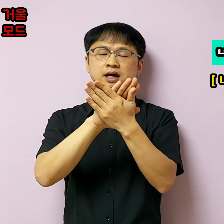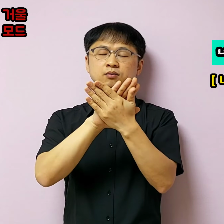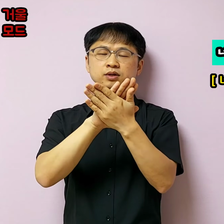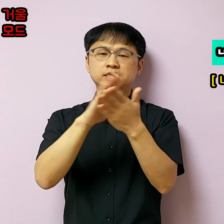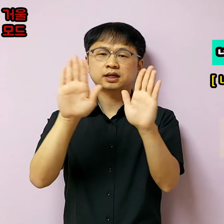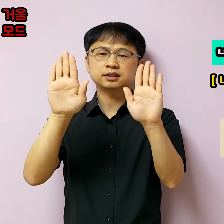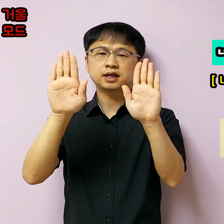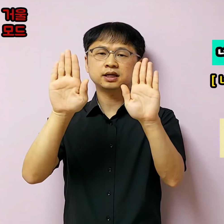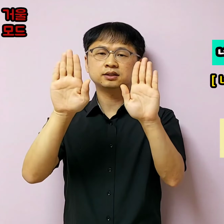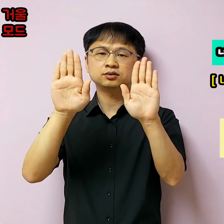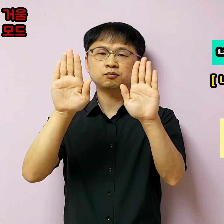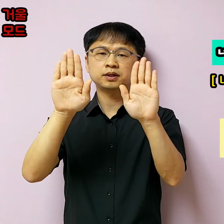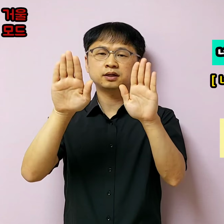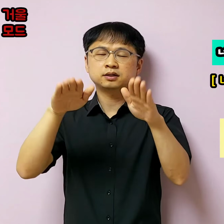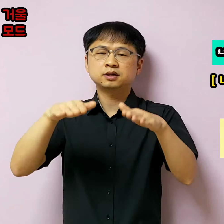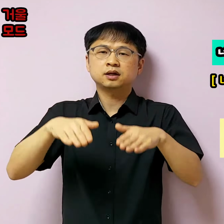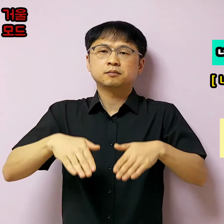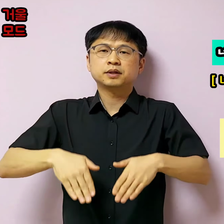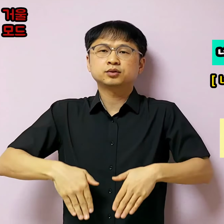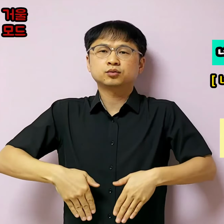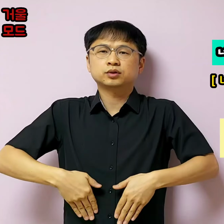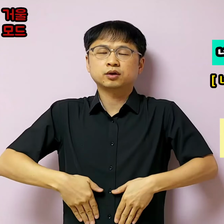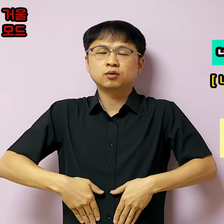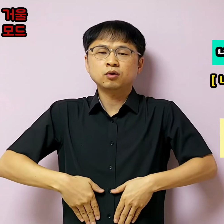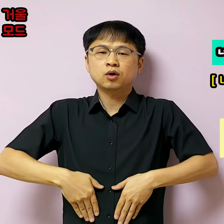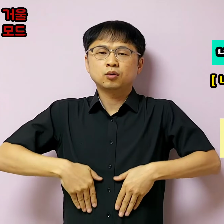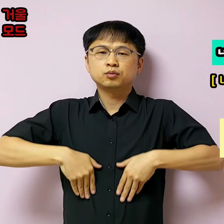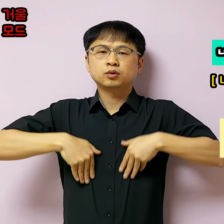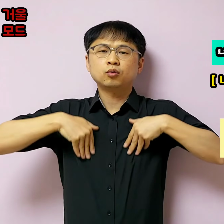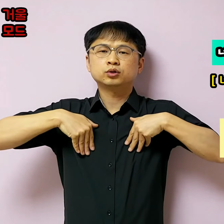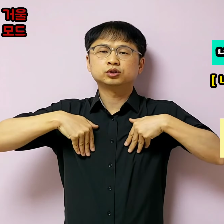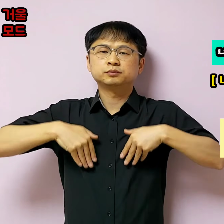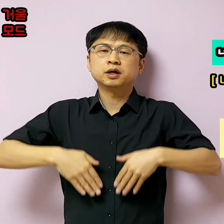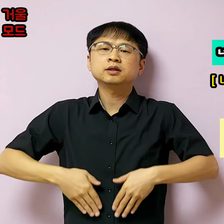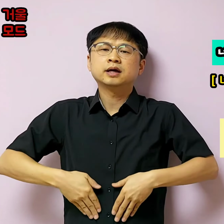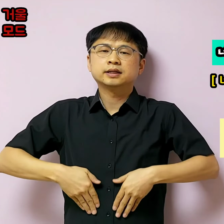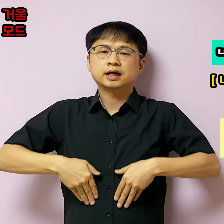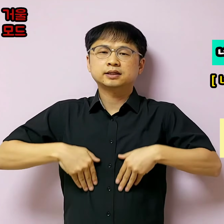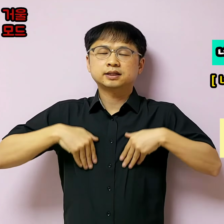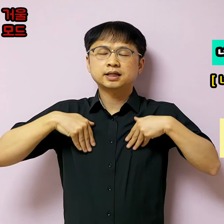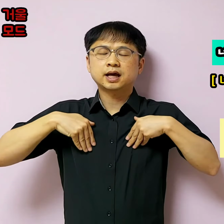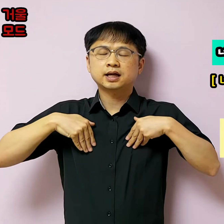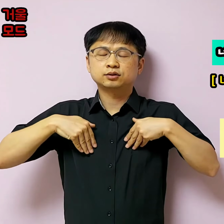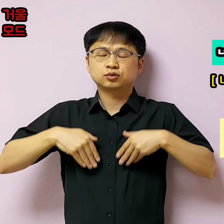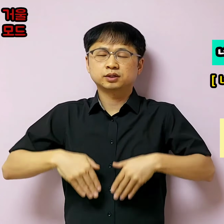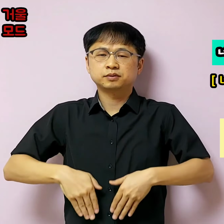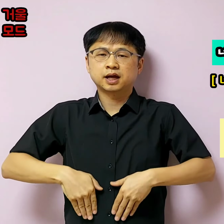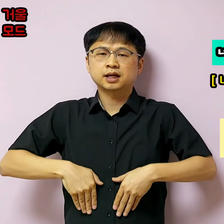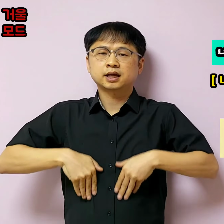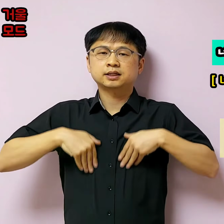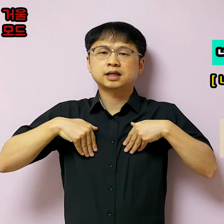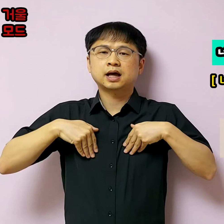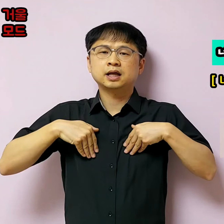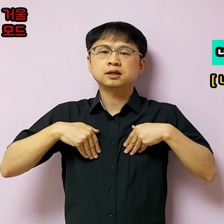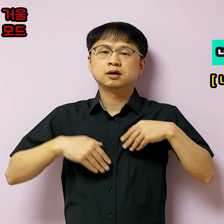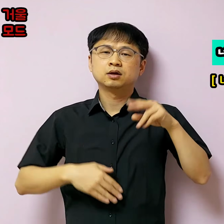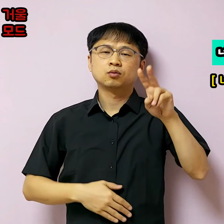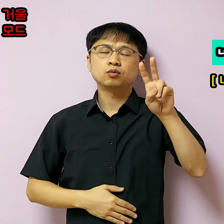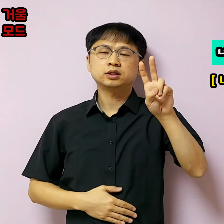따뜻한 공기, 따뜻하다는 손바닥을 배 쪽으로 대고 위로 올려주시면 따뜻하다라는 수가 됩니다. 따뜻한.